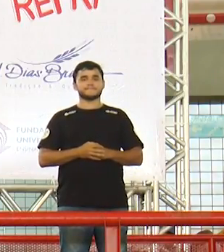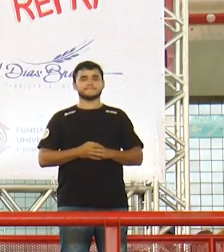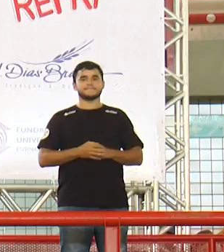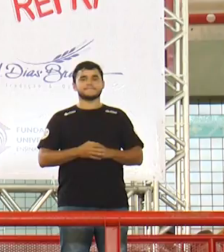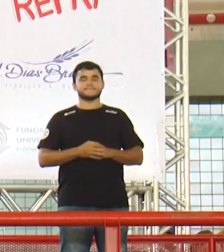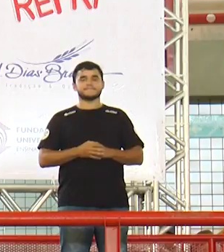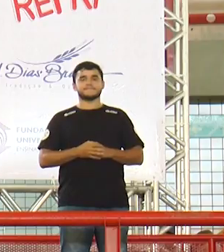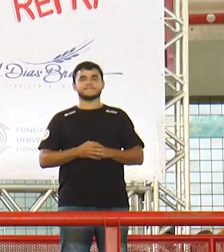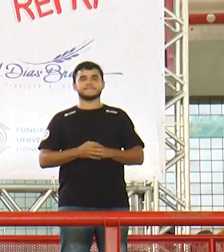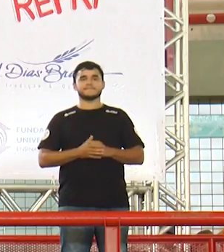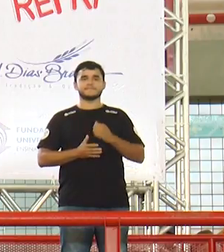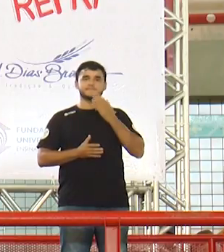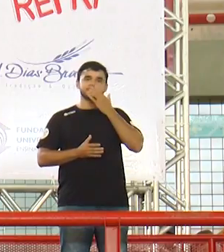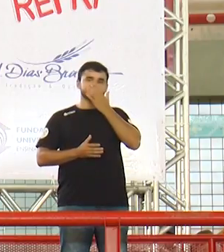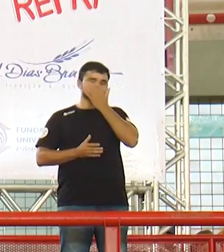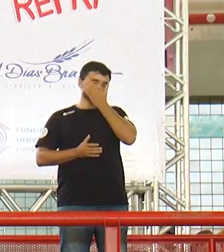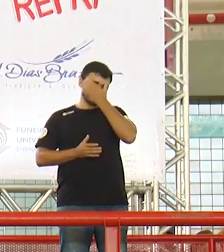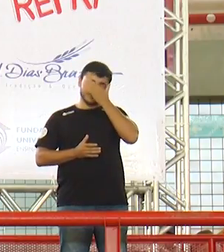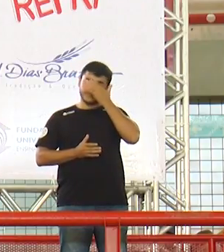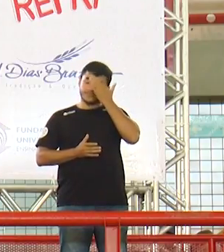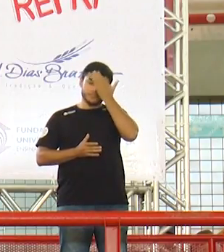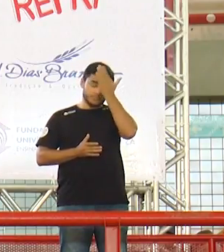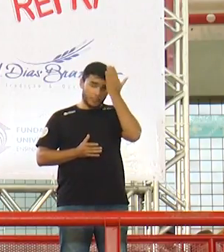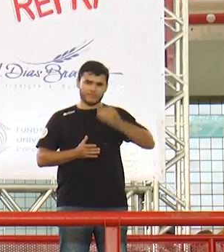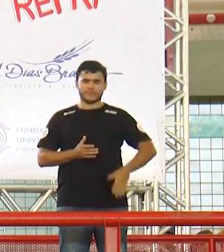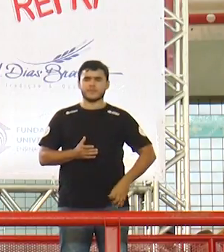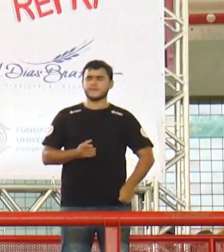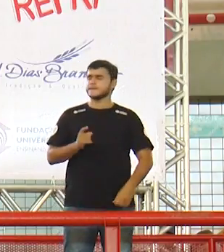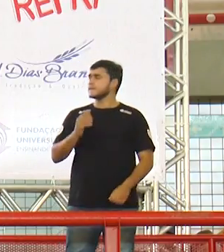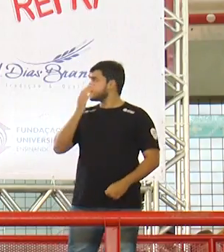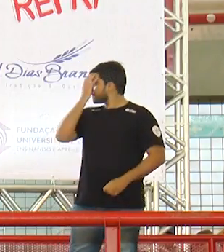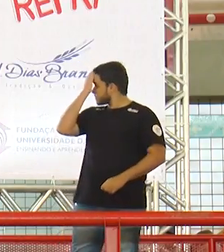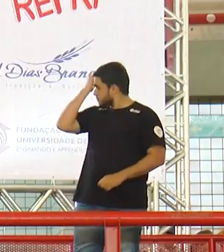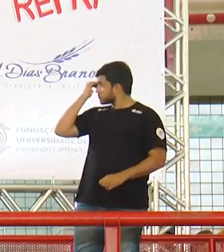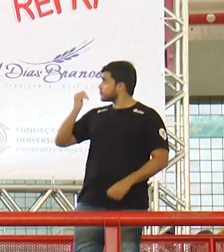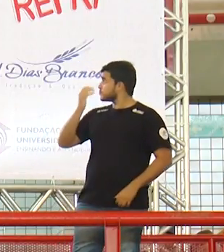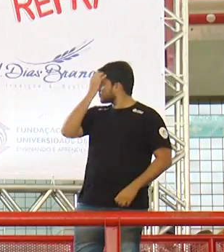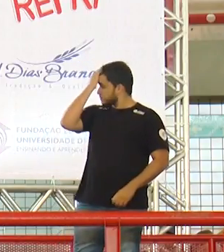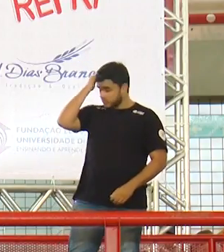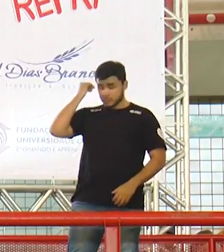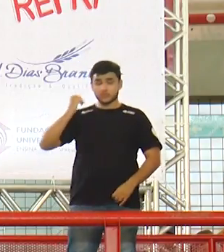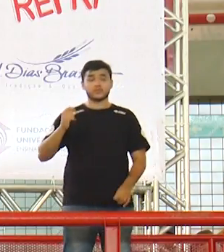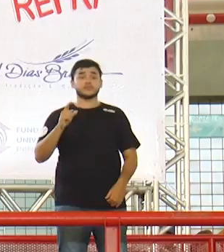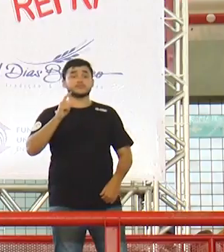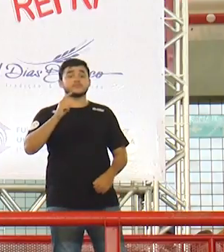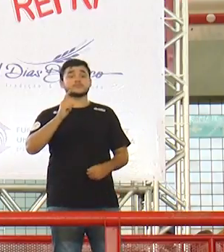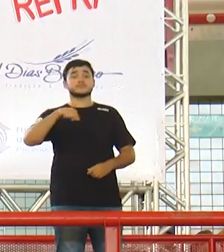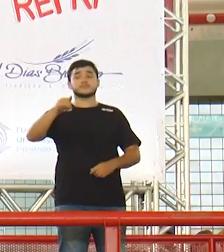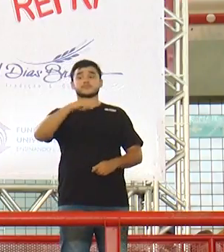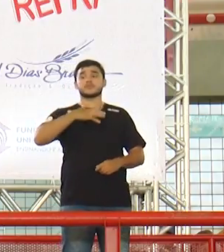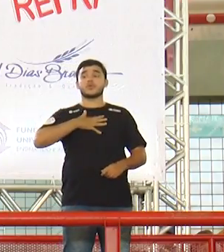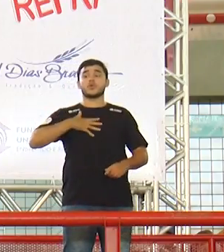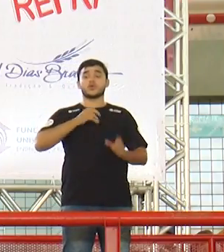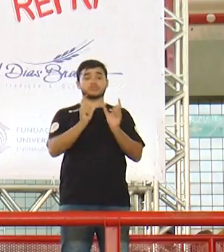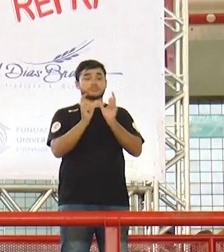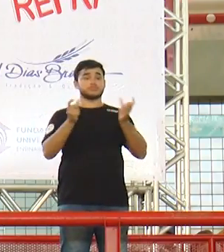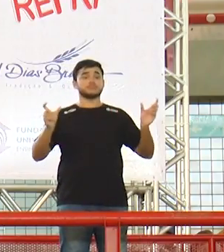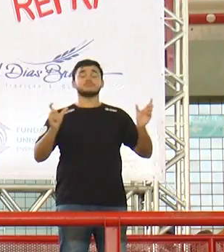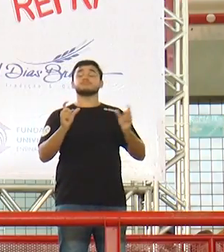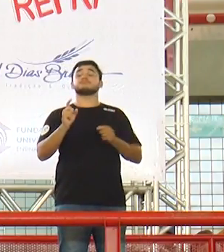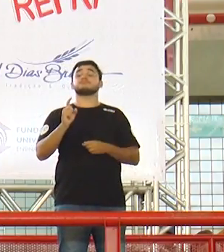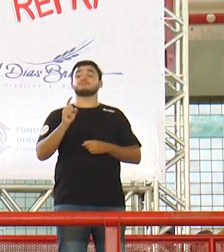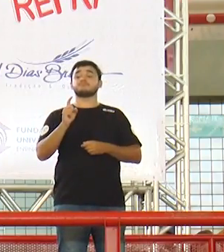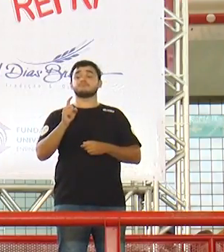vamos lá. Ei, a gramática, hein? Quem gosta de gramática, não levanta o braço. Claro,